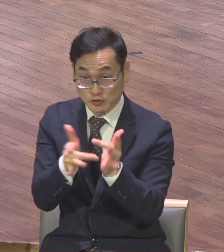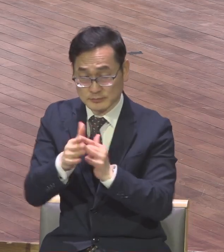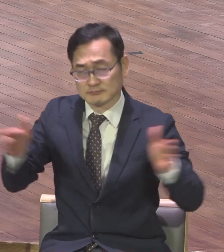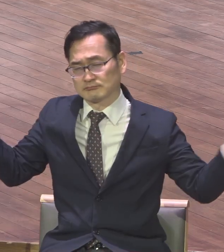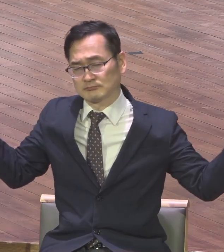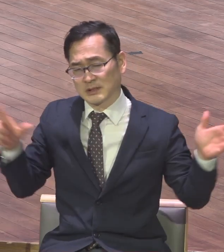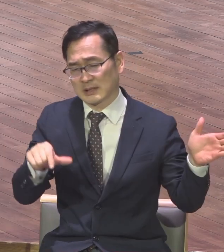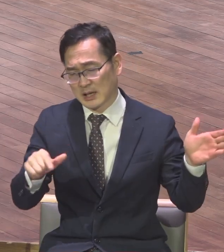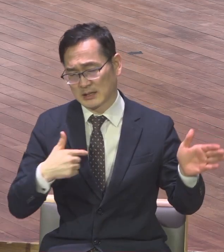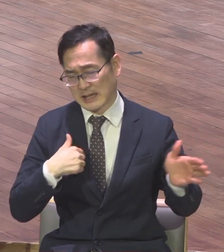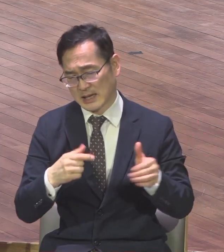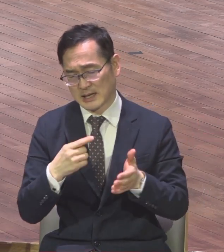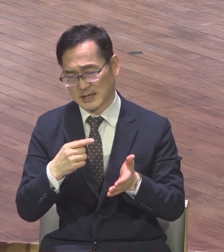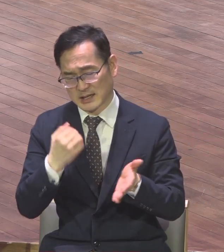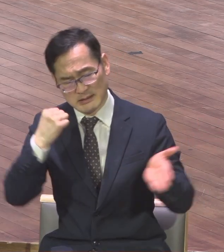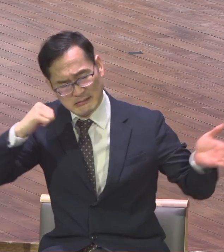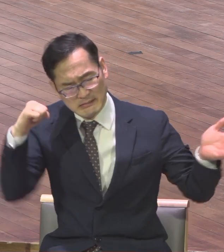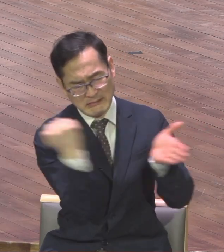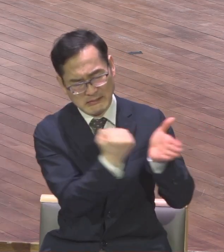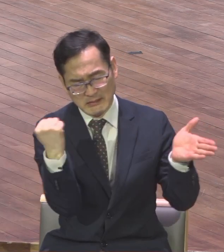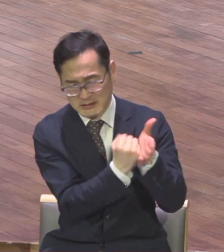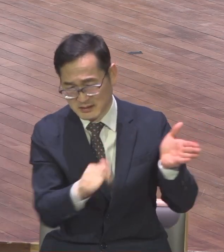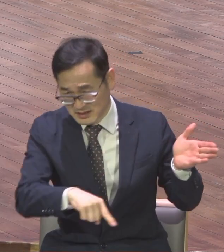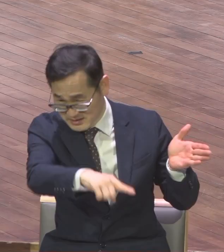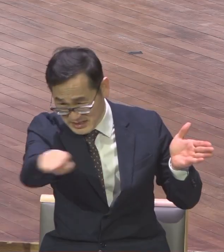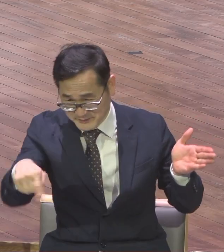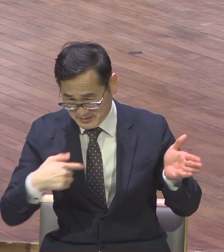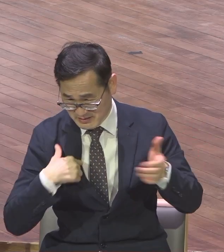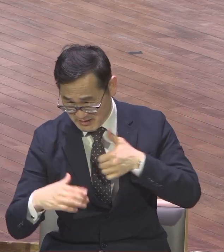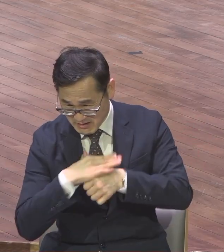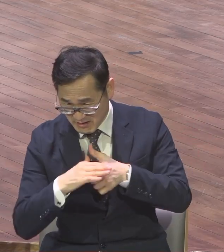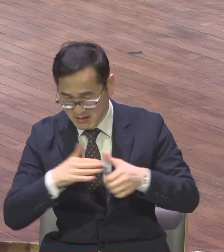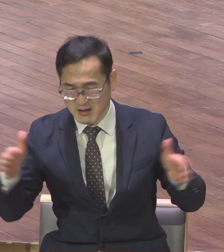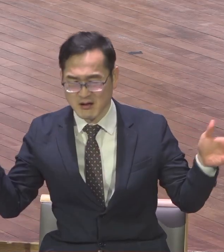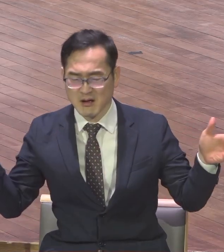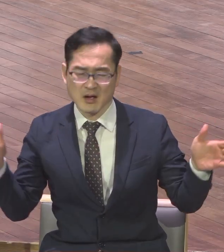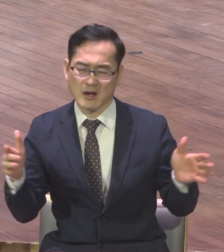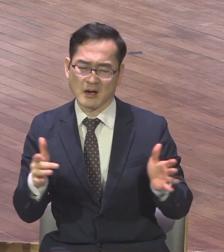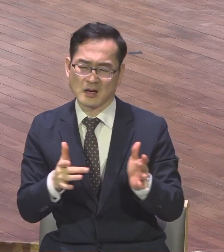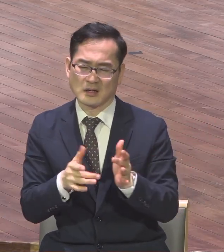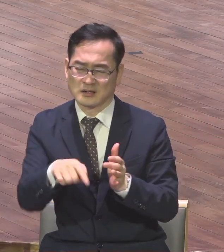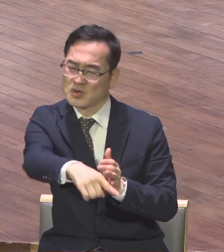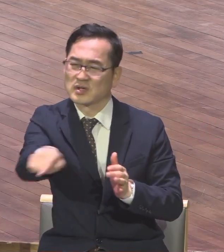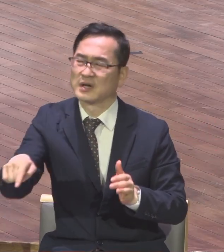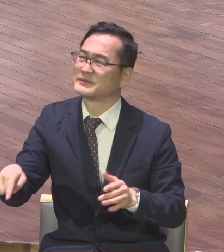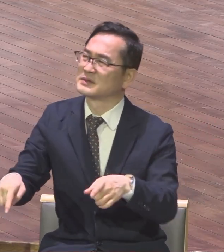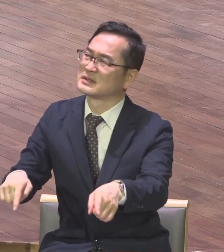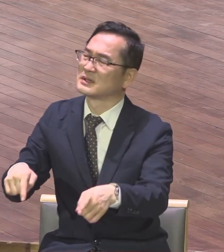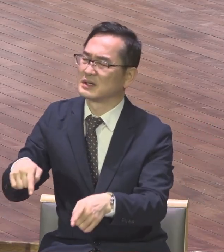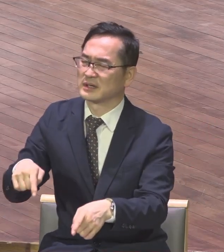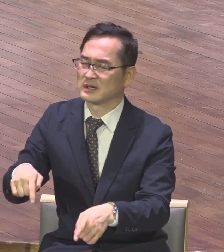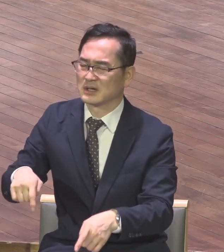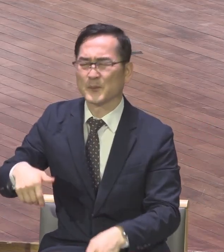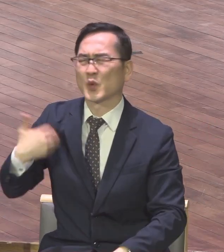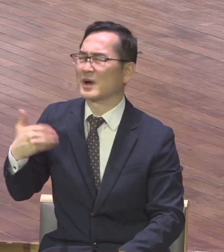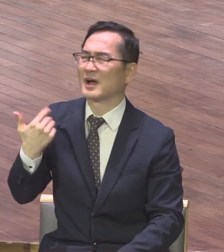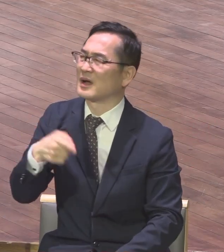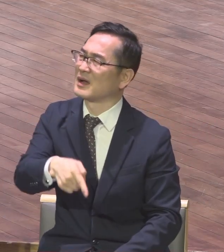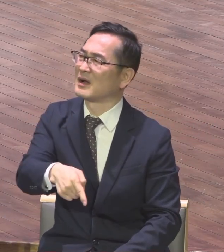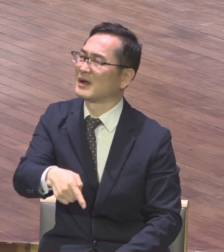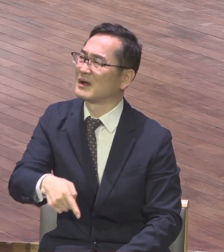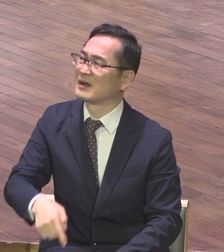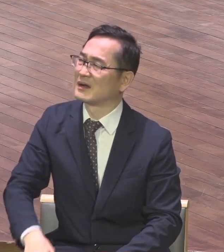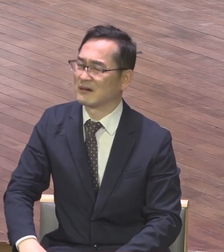지금 하는 짓이 저들이 뭘 하는지 알지 못하니 스데반이 도래마다 죽으면서 저들의 죄를 용서하여